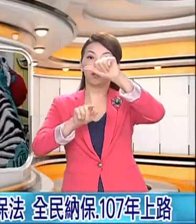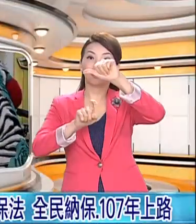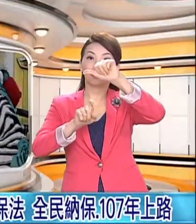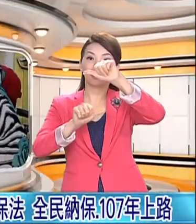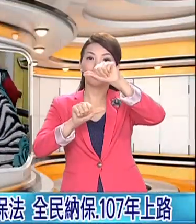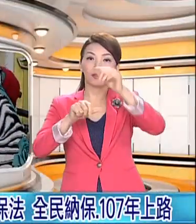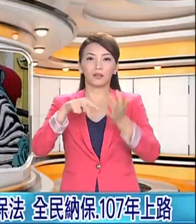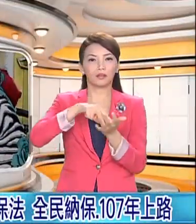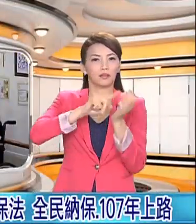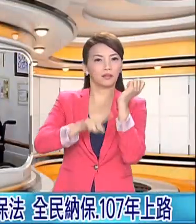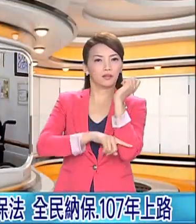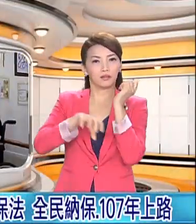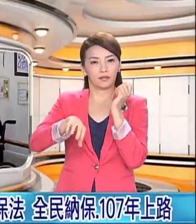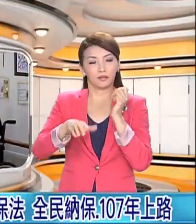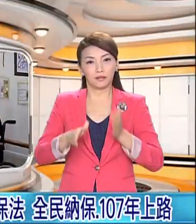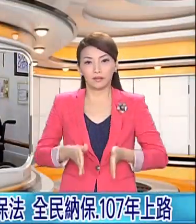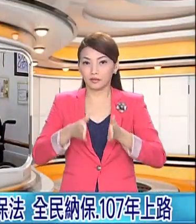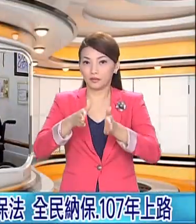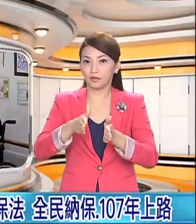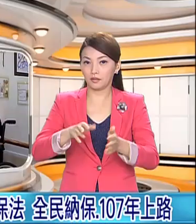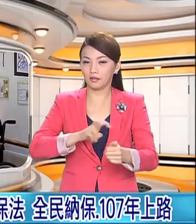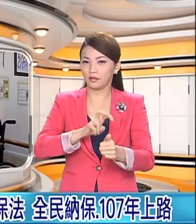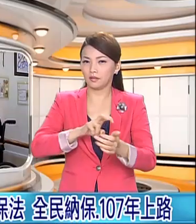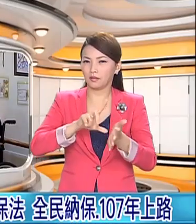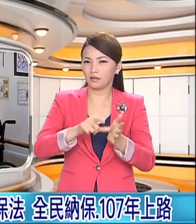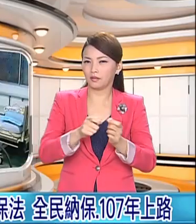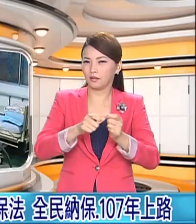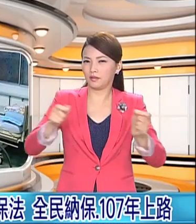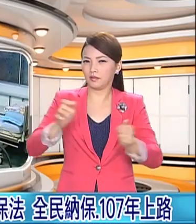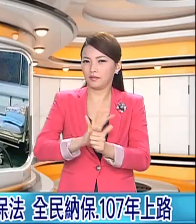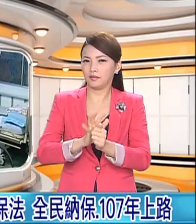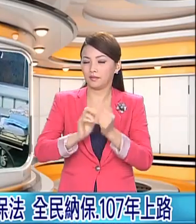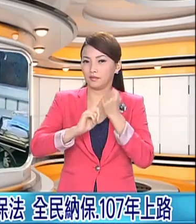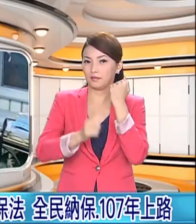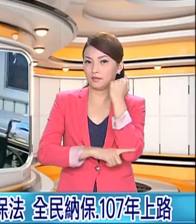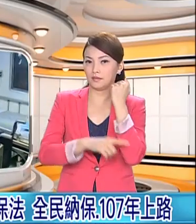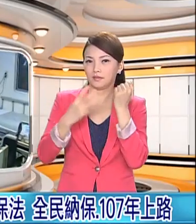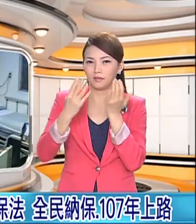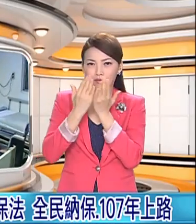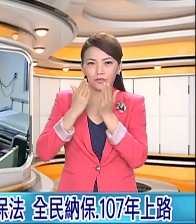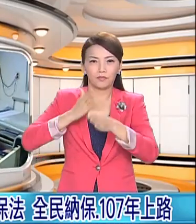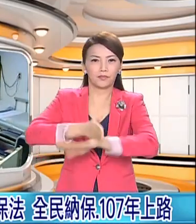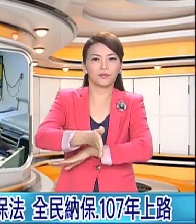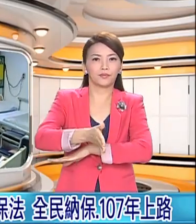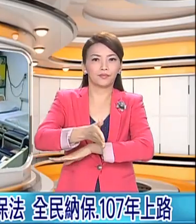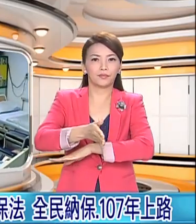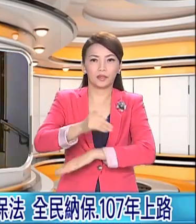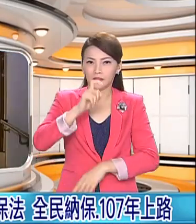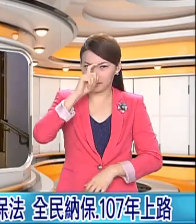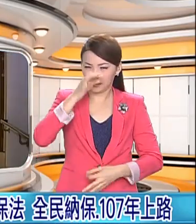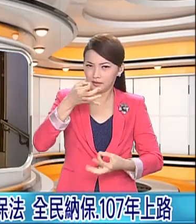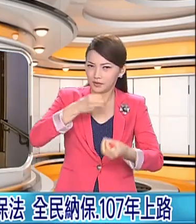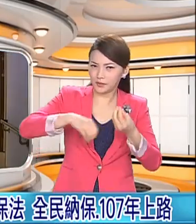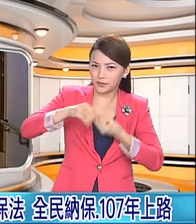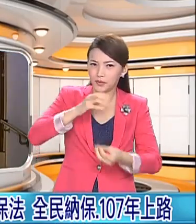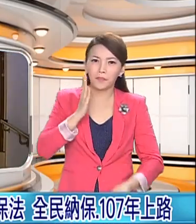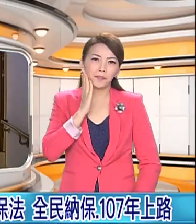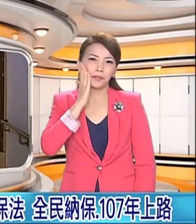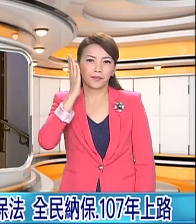长期照顾服务法在5月15号三读通过。为了提供长照稳定的财